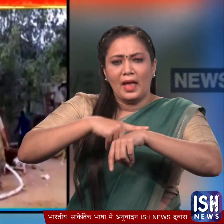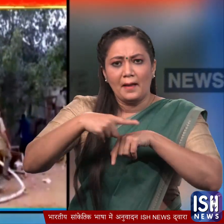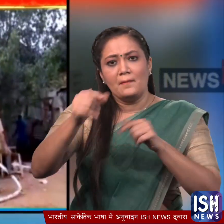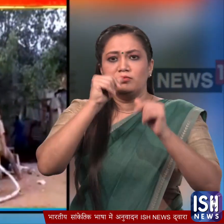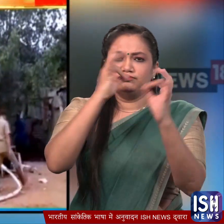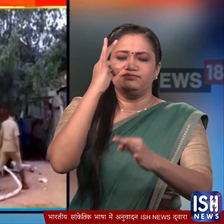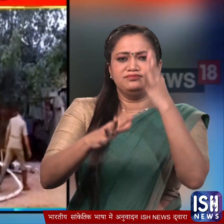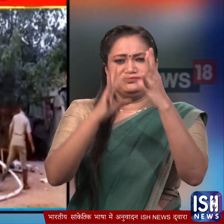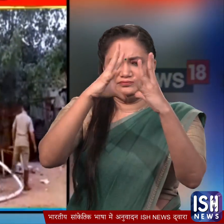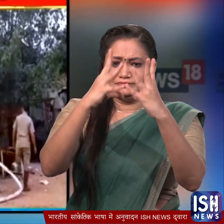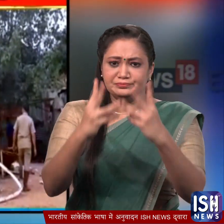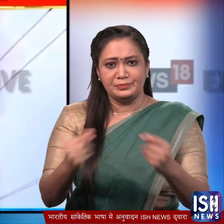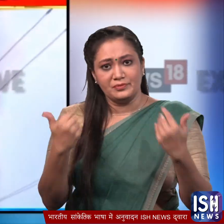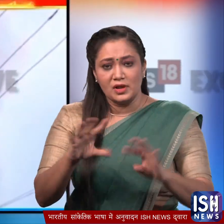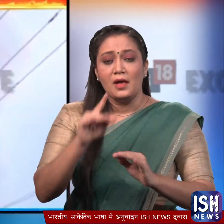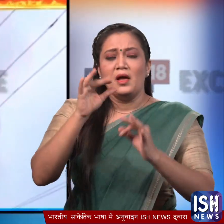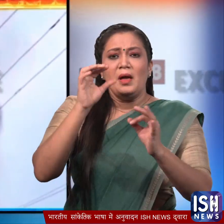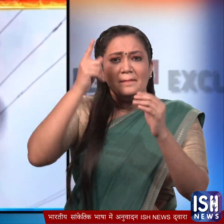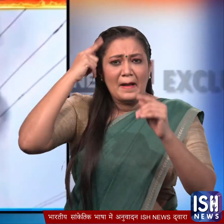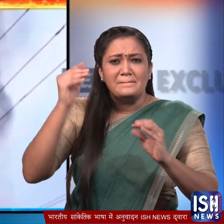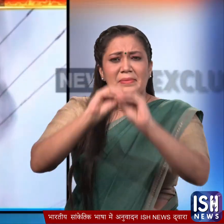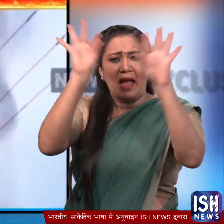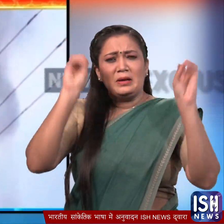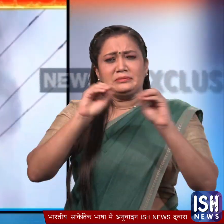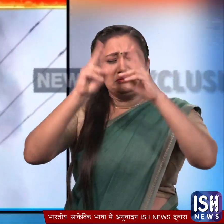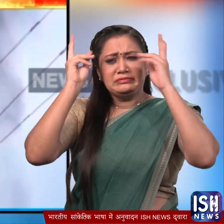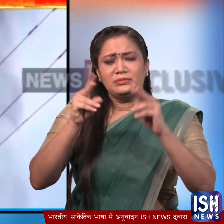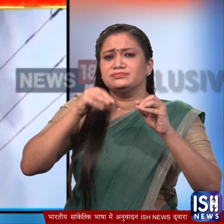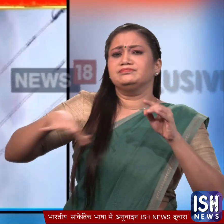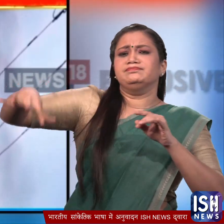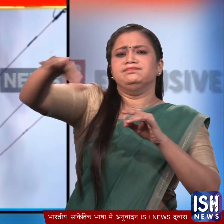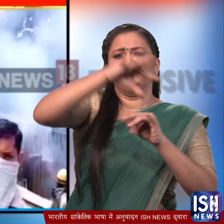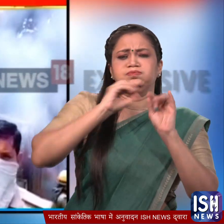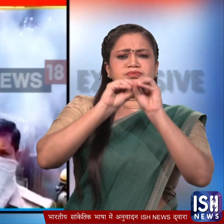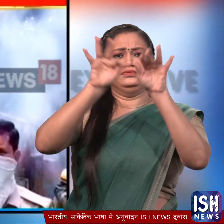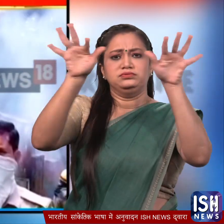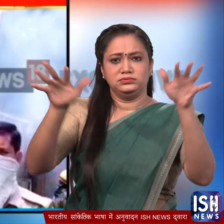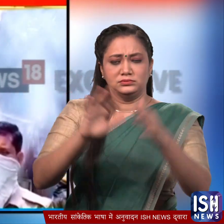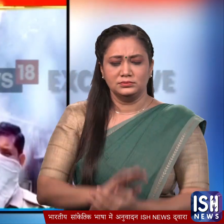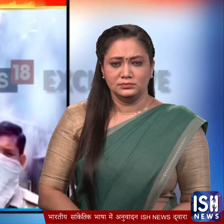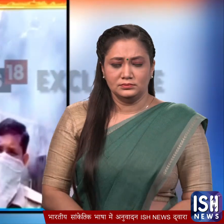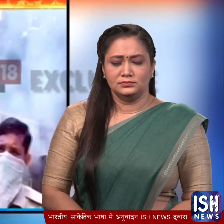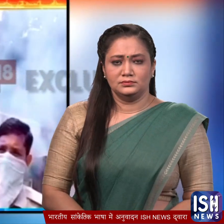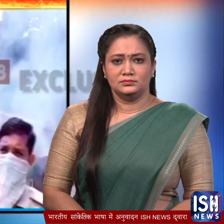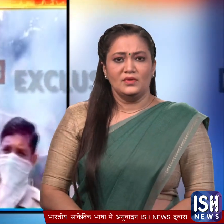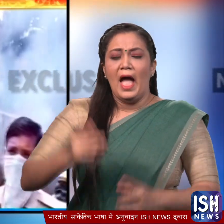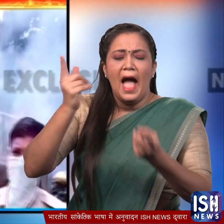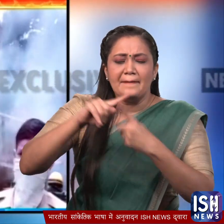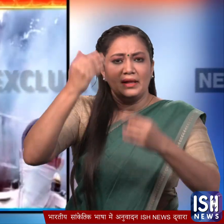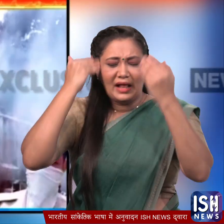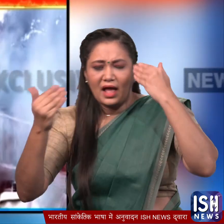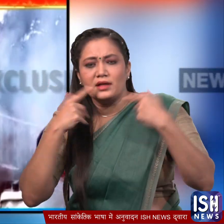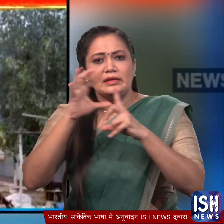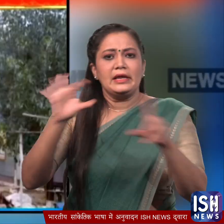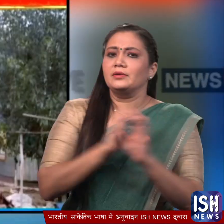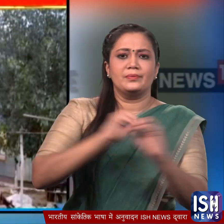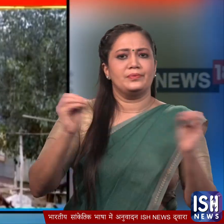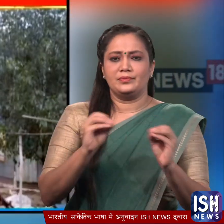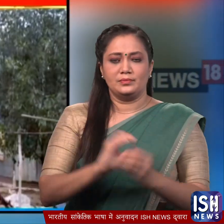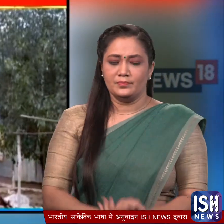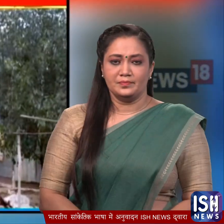व्हाट्सएप के इन तीनों ही ग्रुप के एडमिन खुद राज कुंद्रा थे। दिल्ली के पास यूपी के गाजियाबाद में एक निजी कंपनी के गोदाम